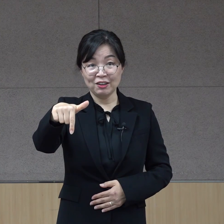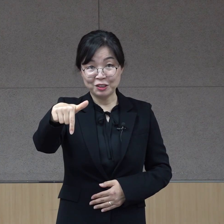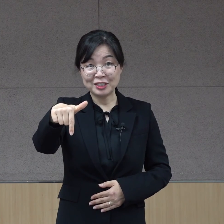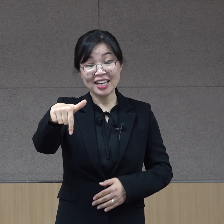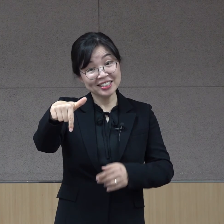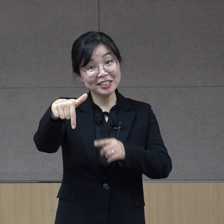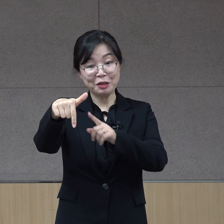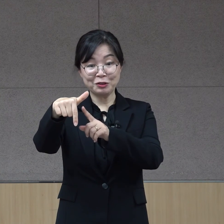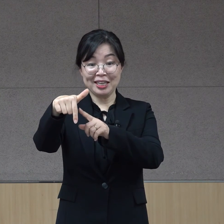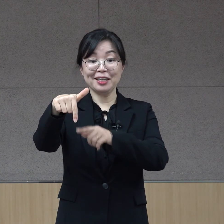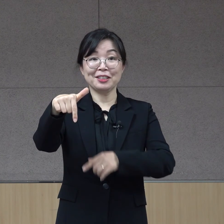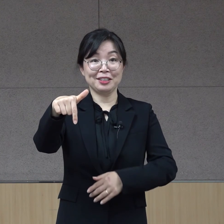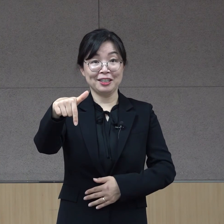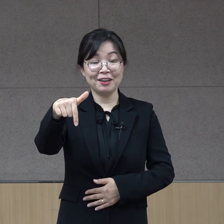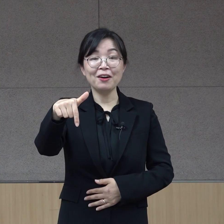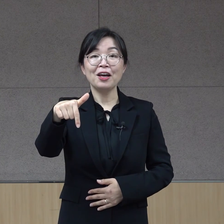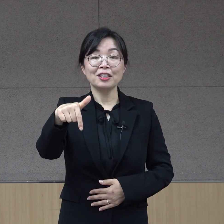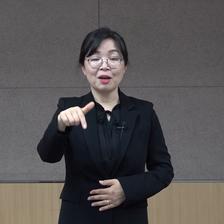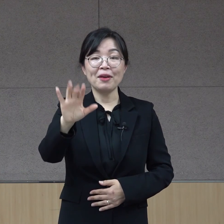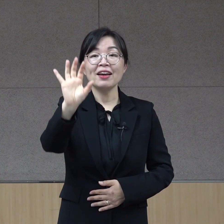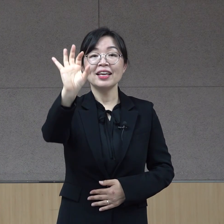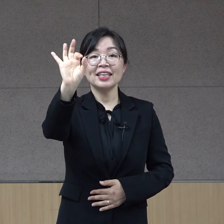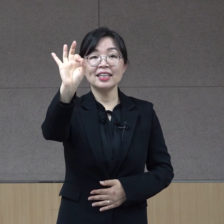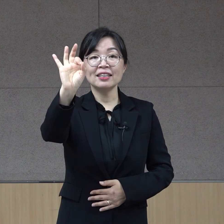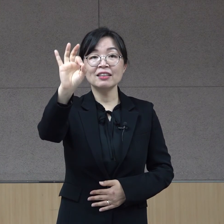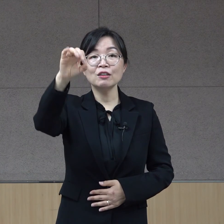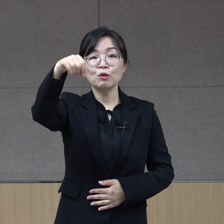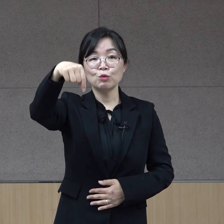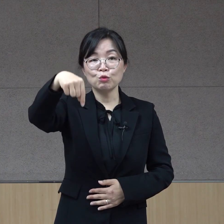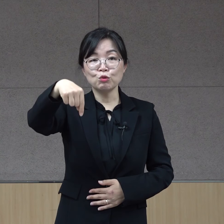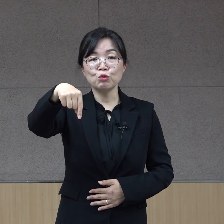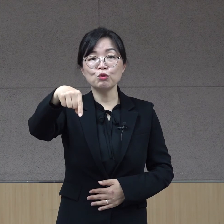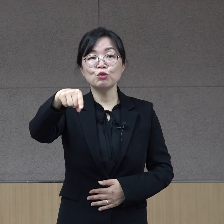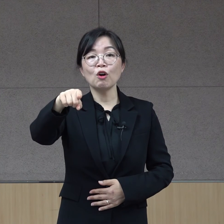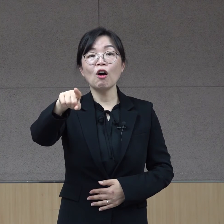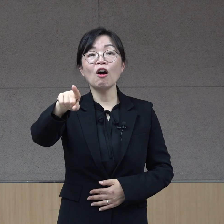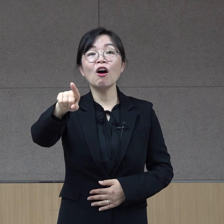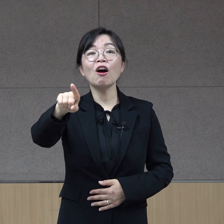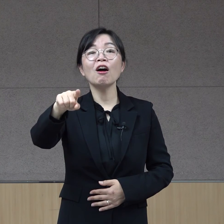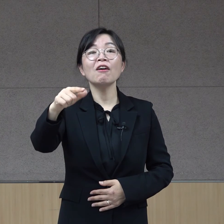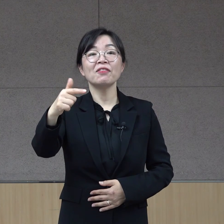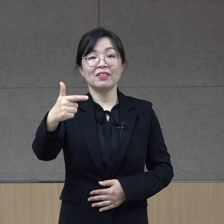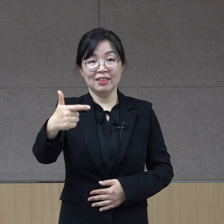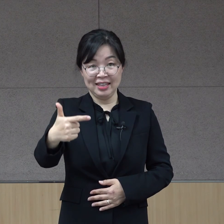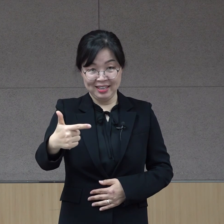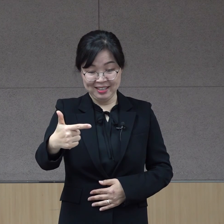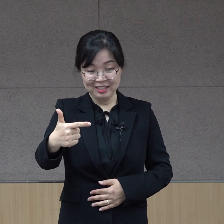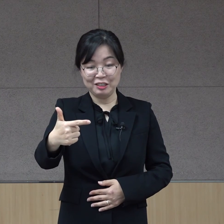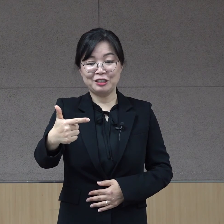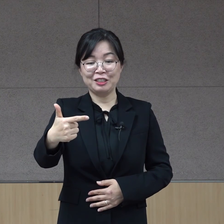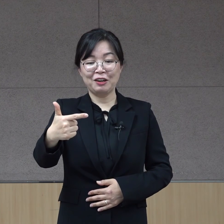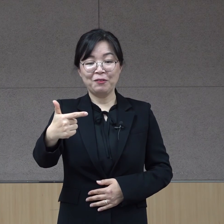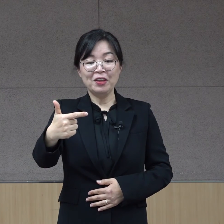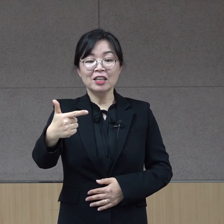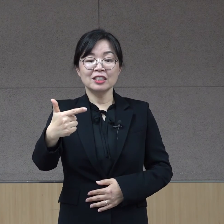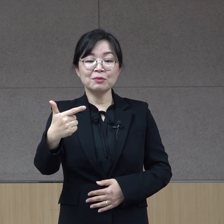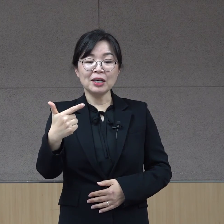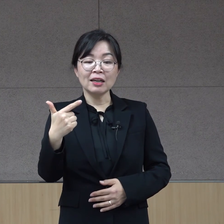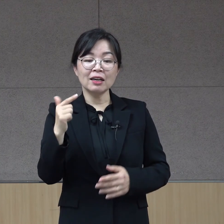그렇죠. 살짝 내려온 거 잘하셨어요. 그 다음에 이응, 우, 니은. 그렇죠. 지금 잠깐